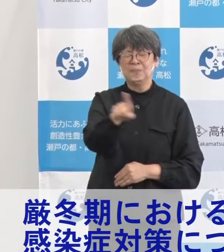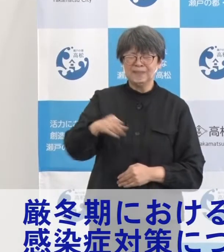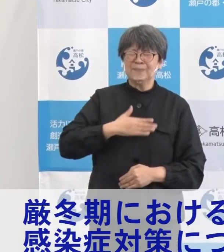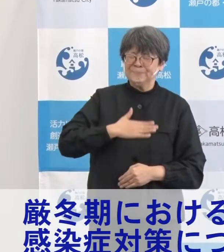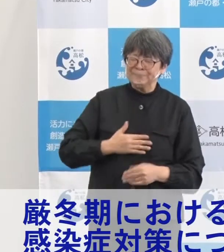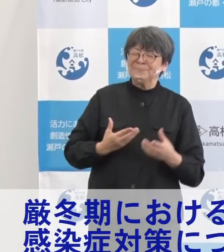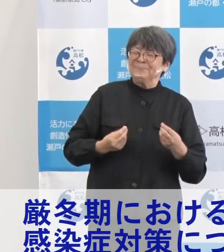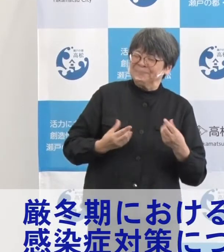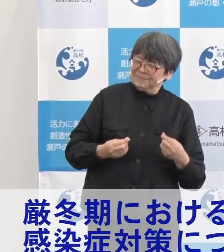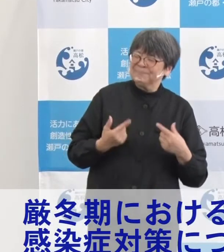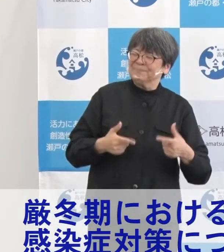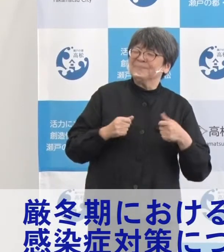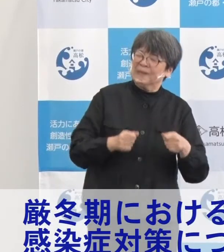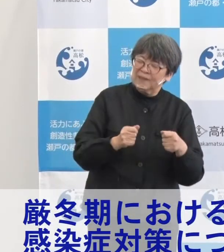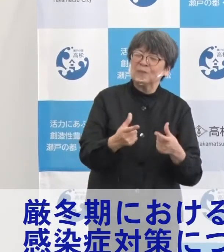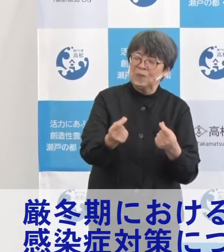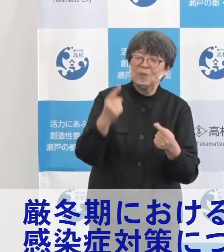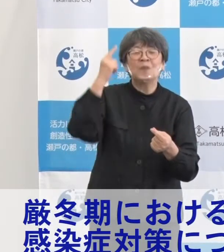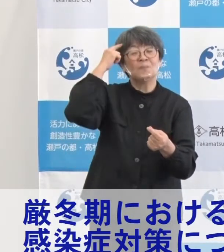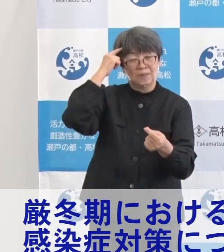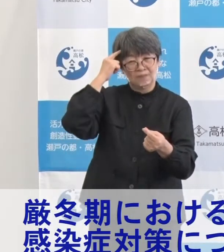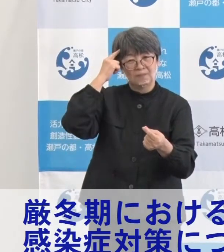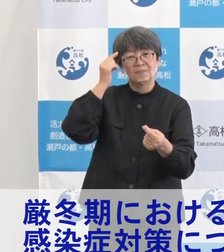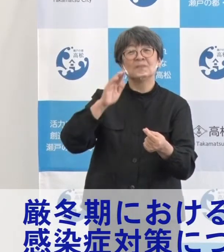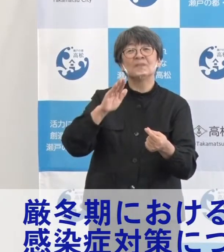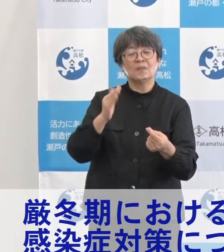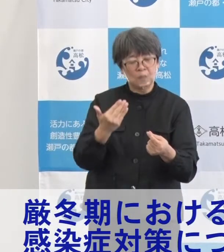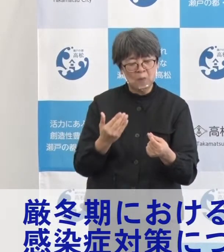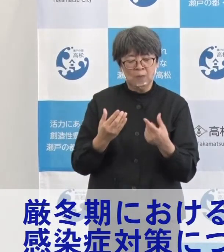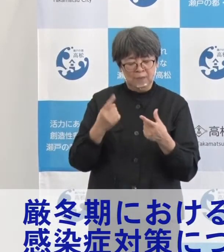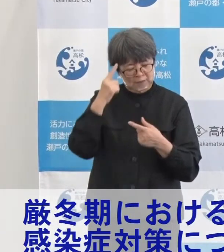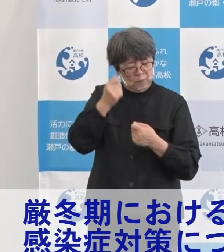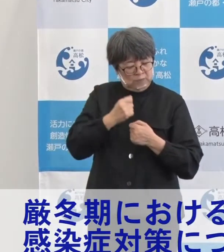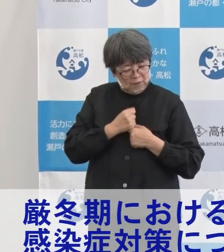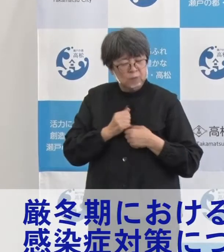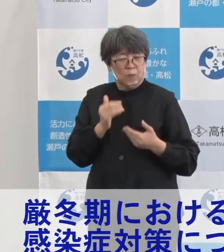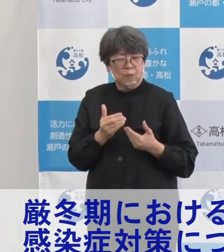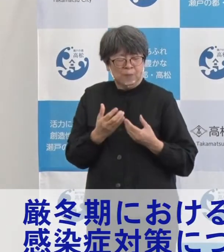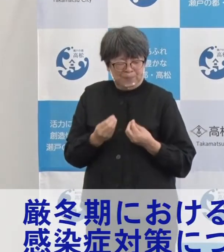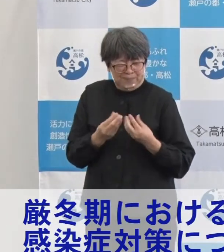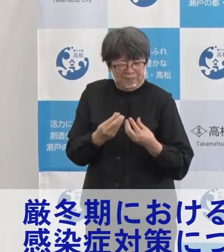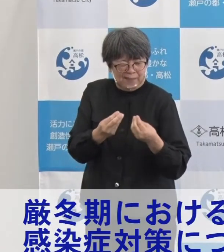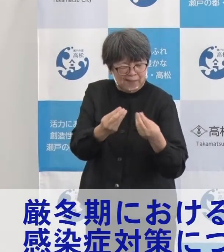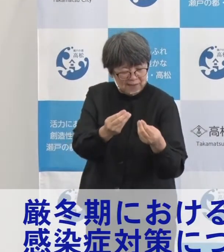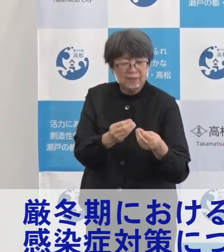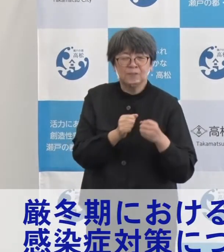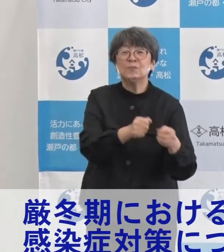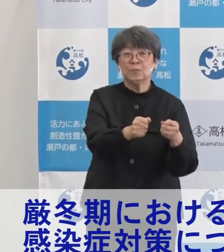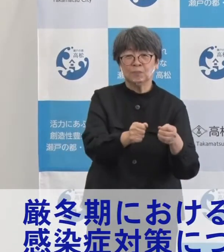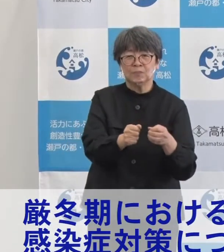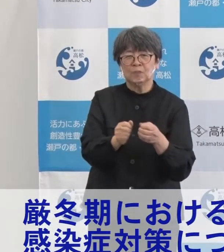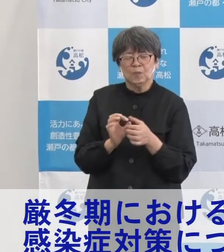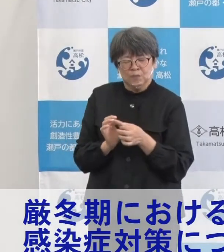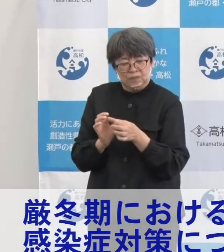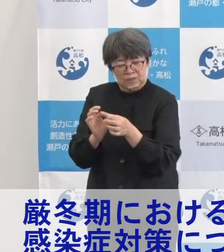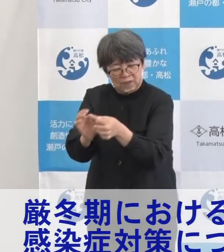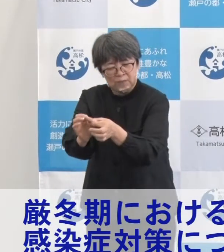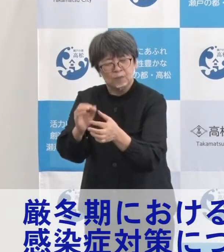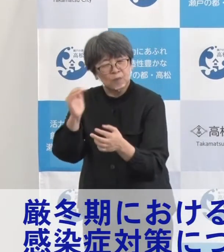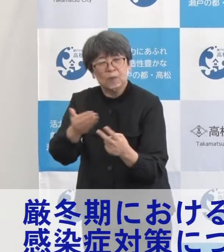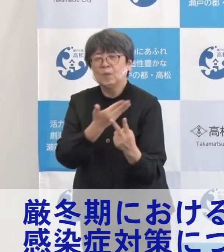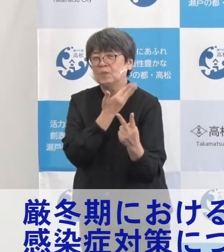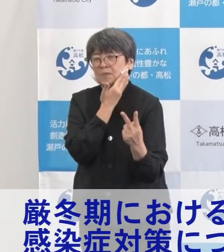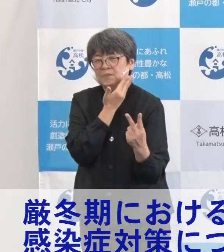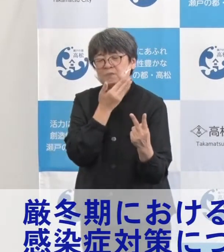やっておるという声もございますけれどもやはりまあ継続して徹底するということと継続するということが非常に大事